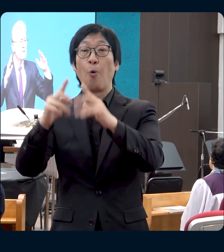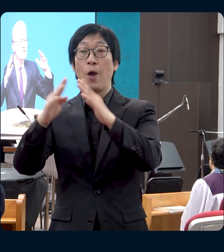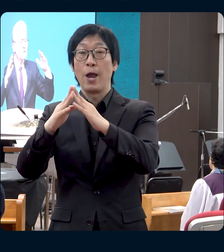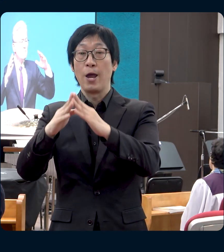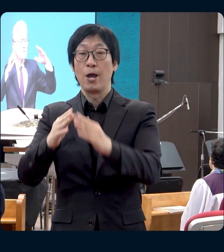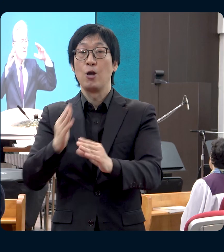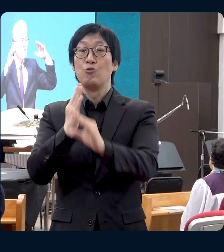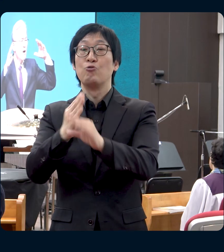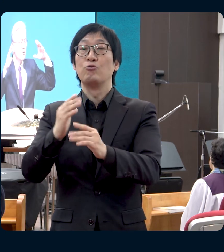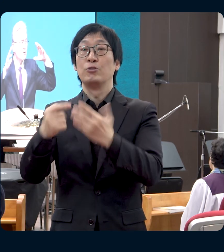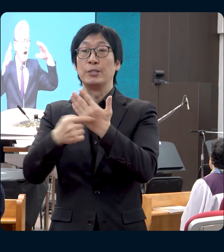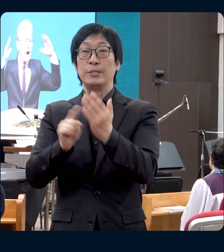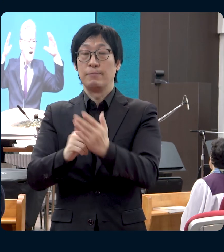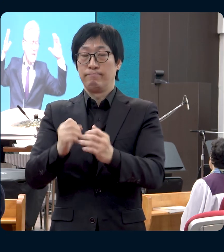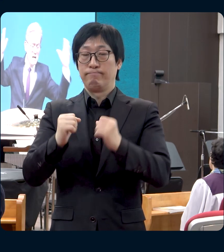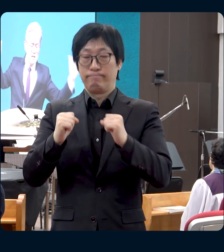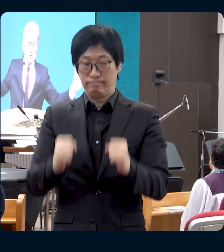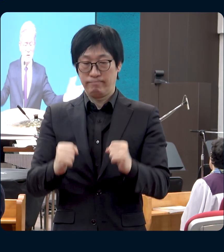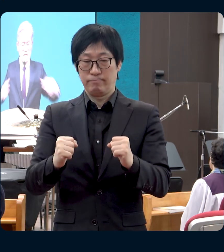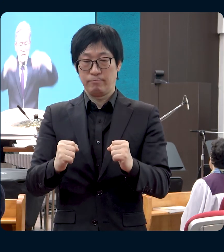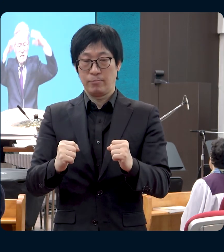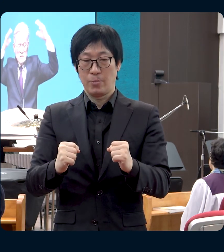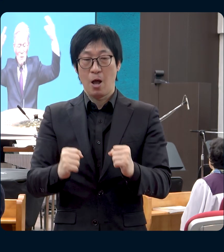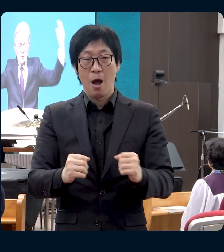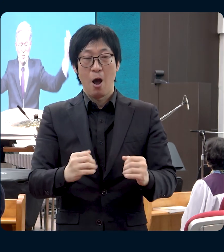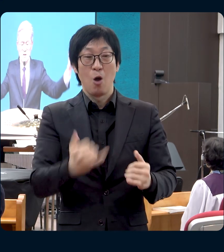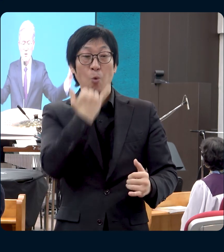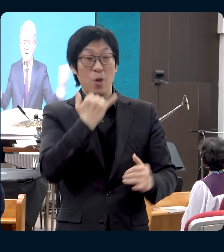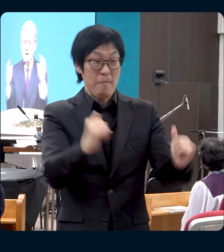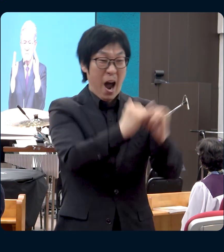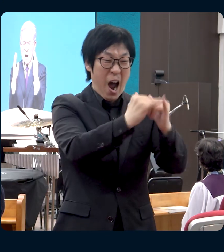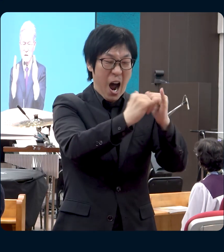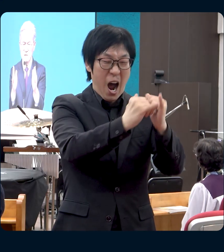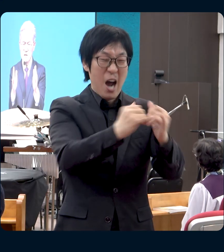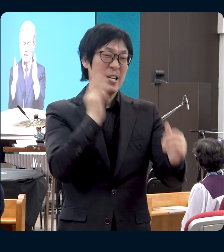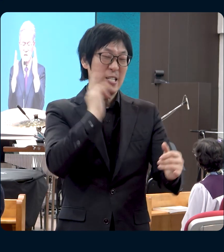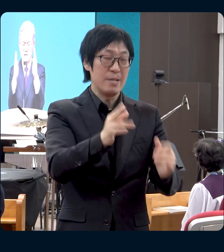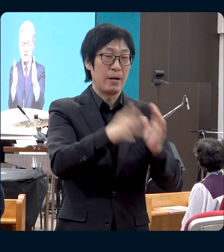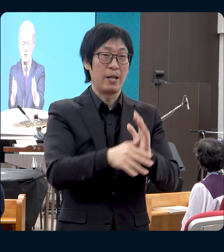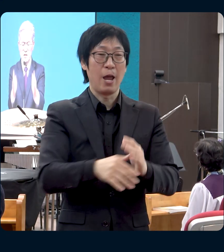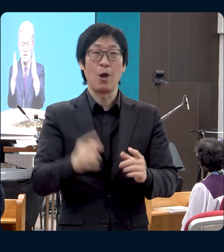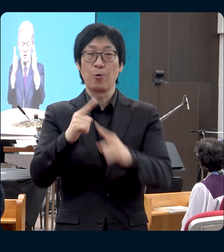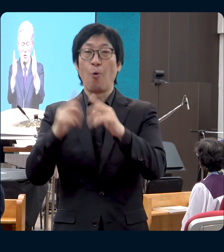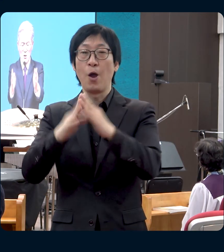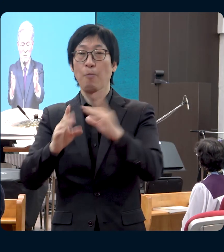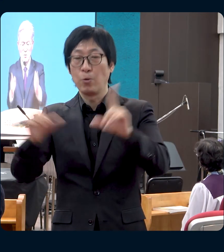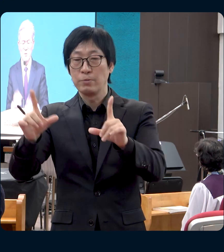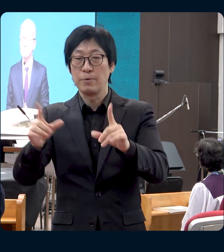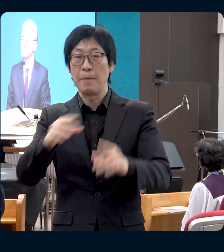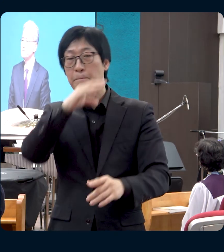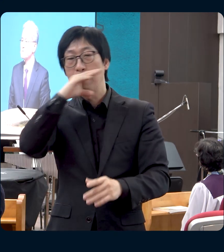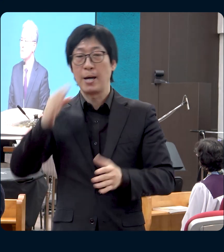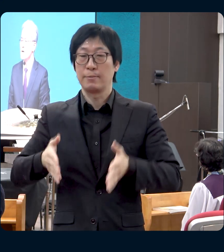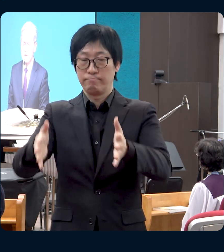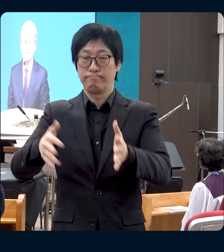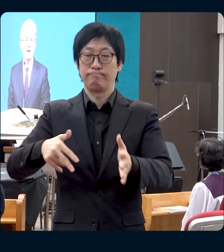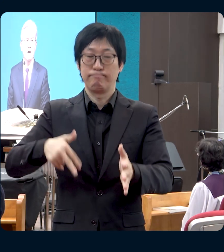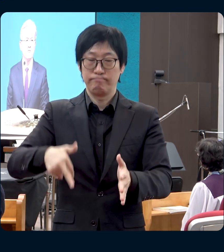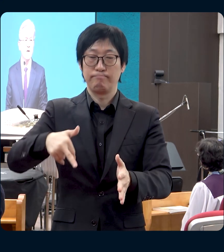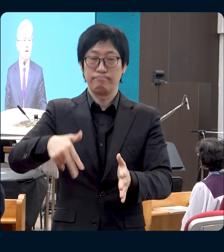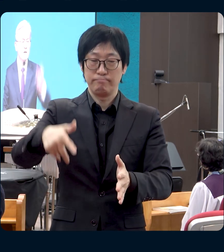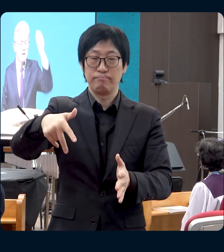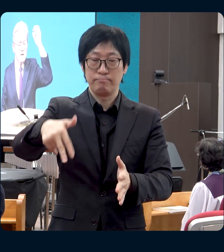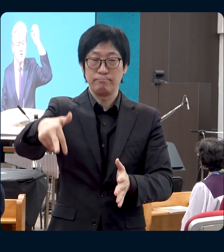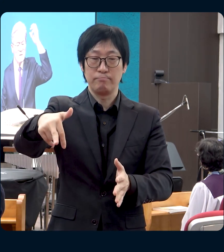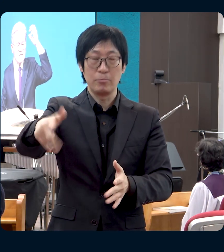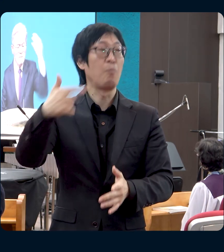정말 집단 광기로 다 난리치고 있는 그 상황 속에서 바른 길을 의연히 걸어가므로 그 시대